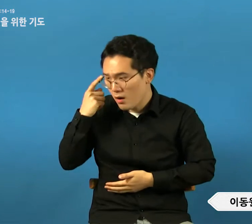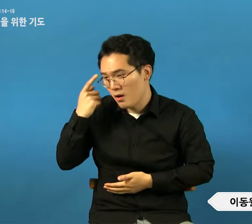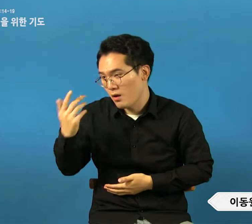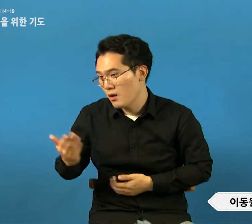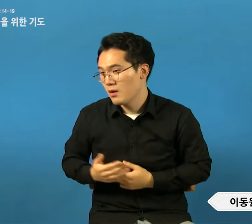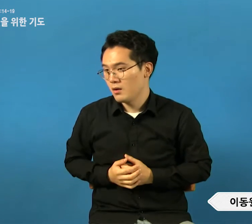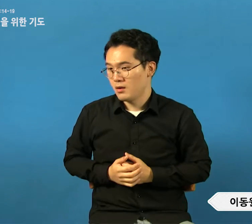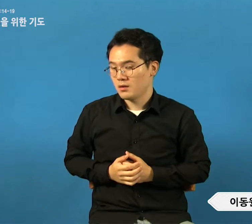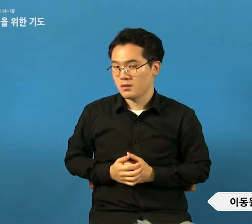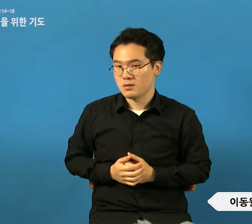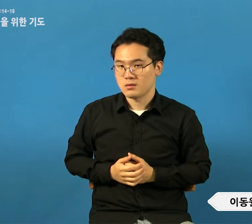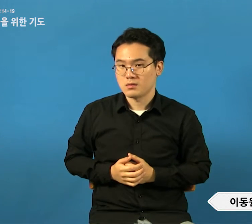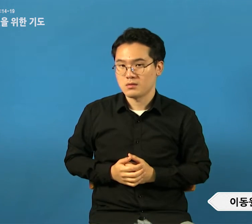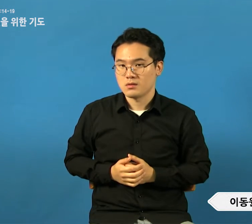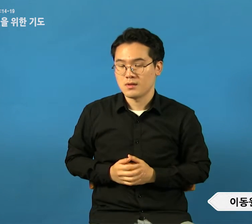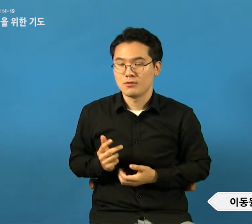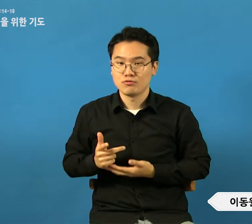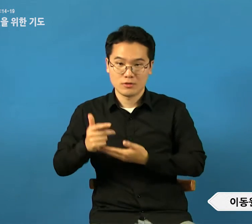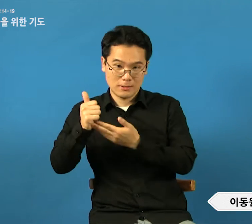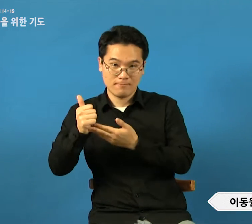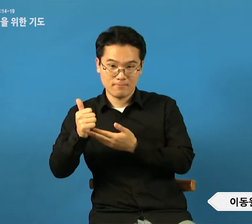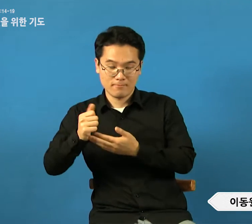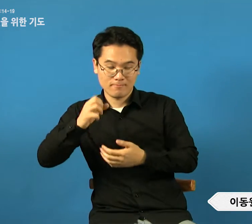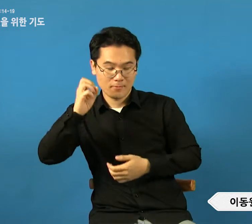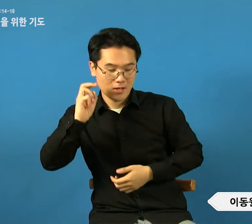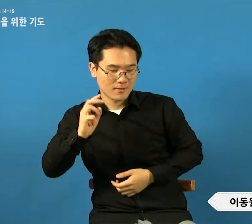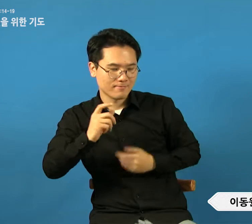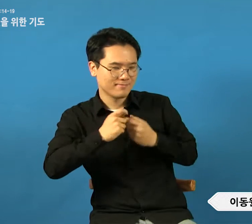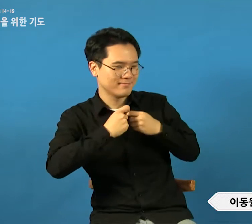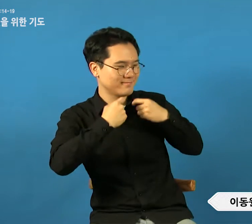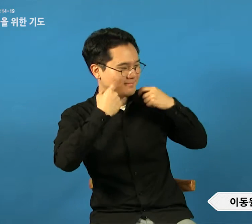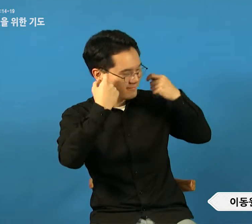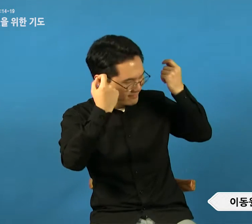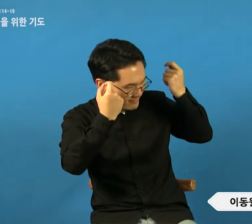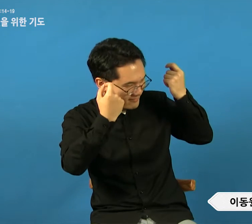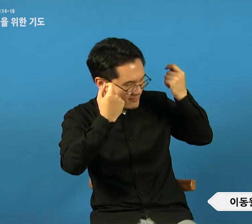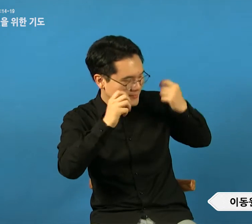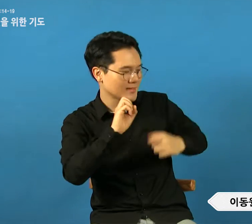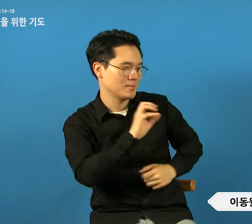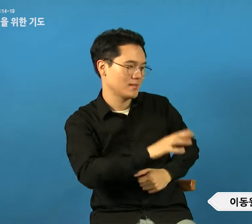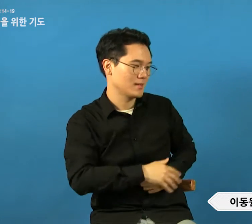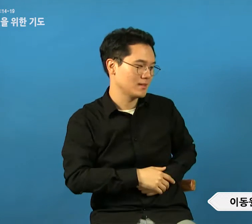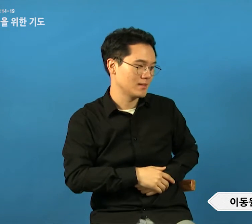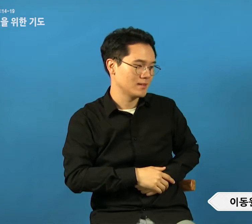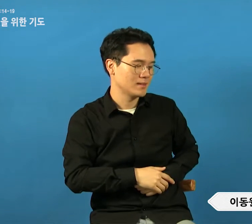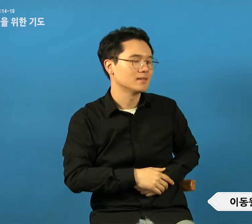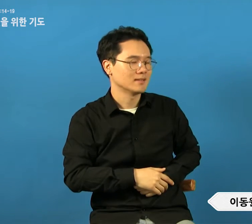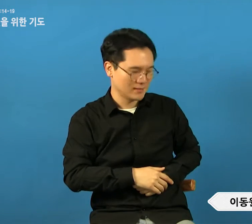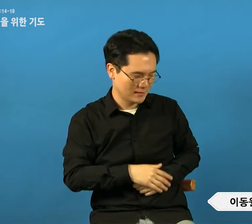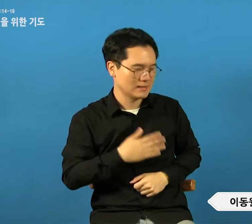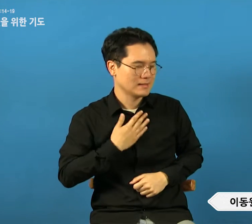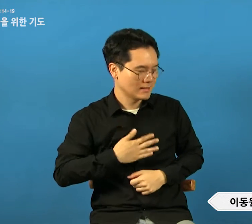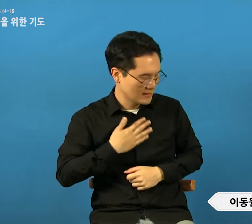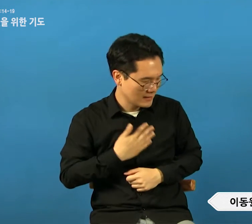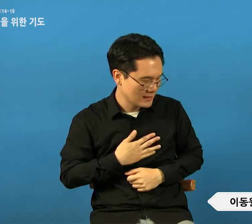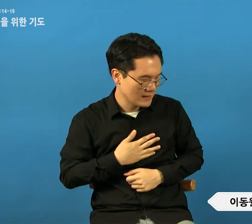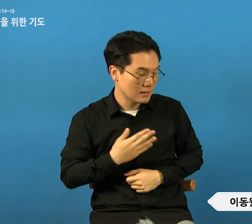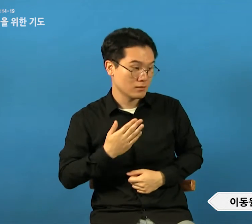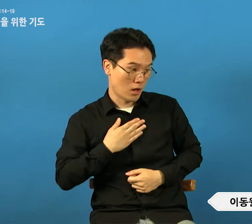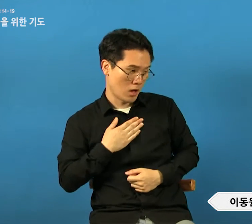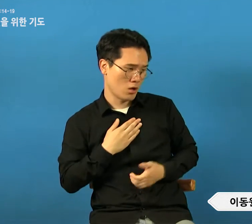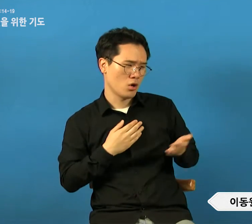이때 그분은 갑자기 환한 미소로 내게 이렇게 말씀하셨습니다. 그래, 난 네가 그렇게 말할